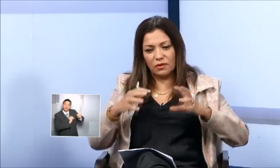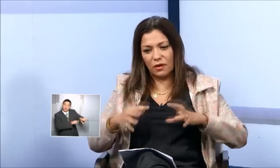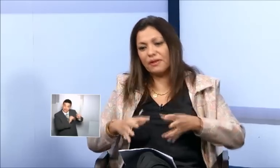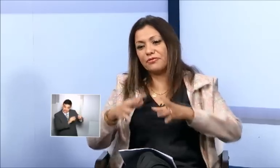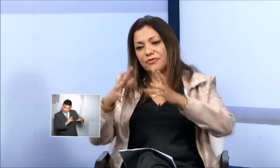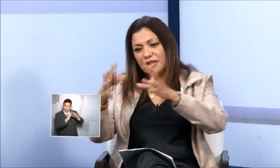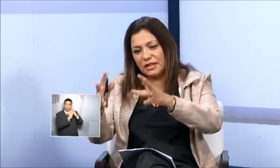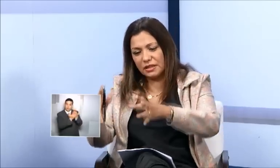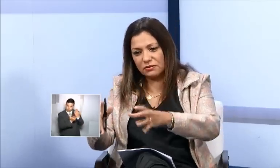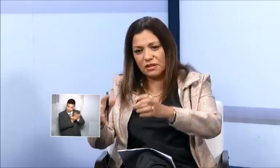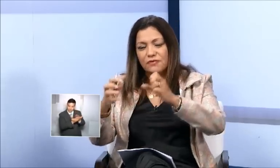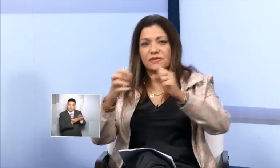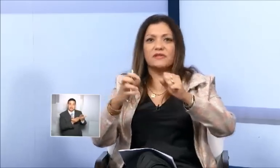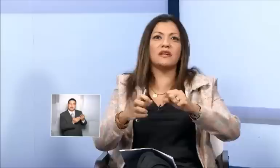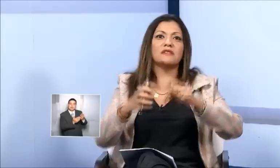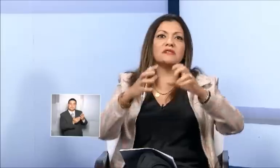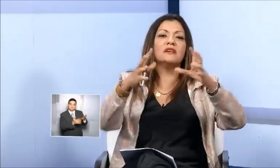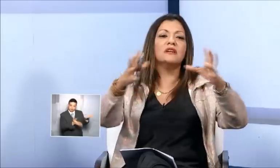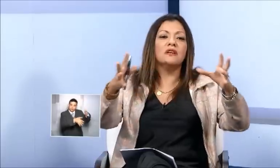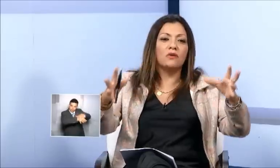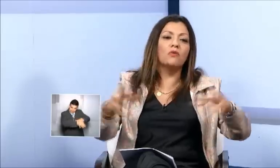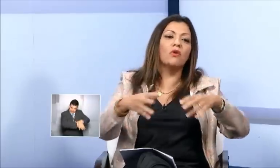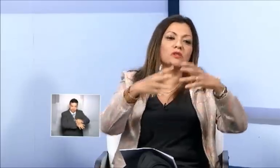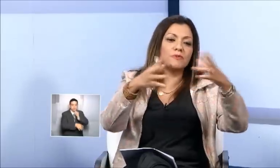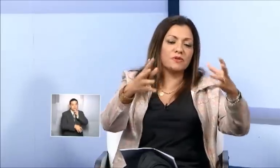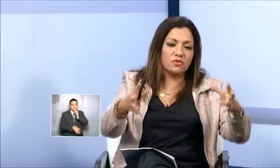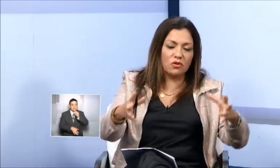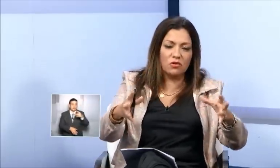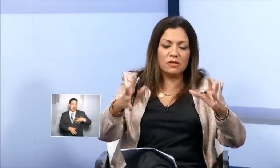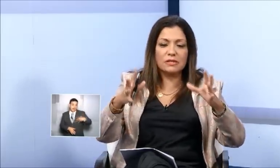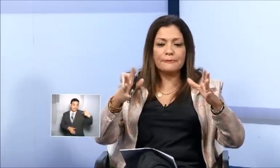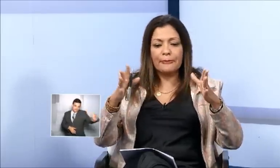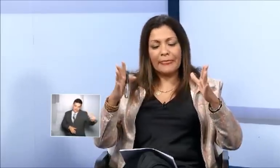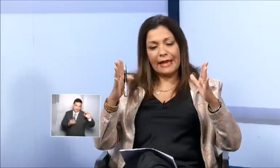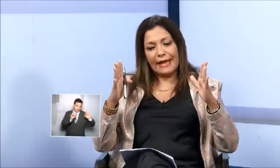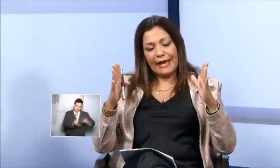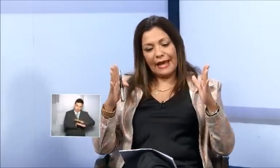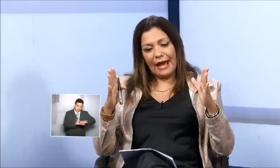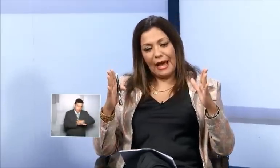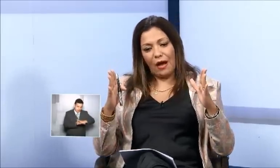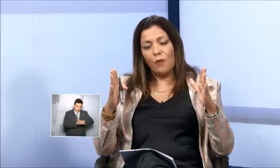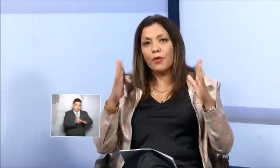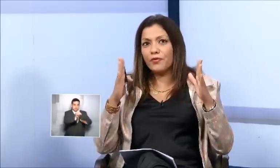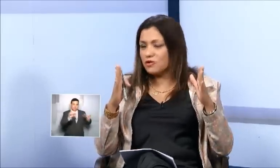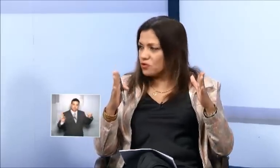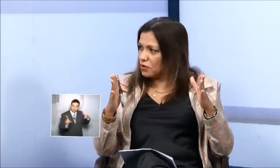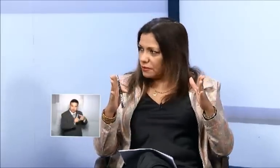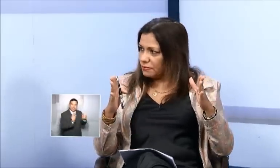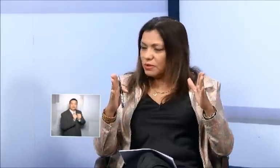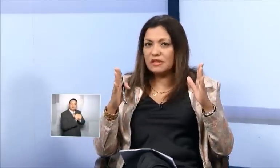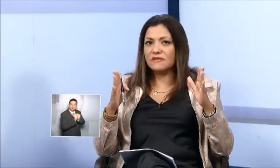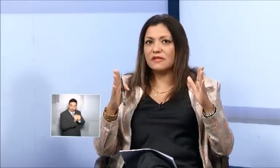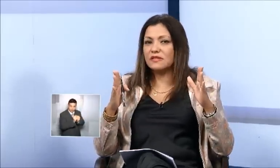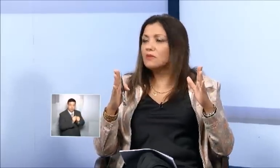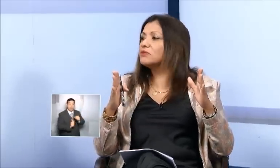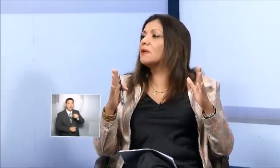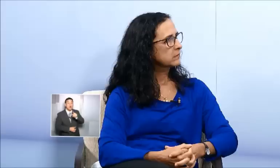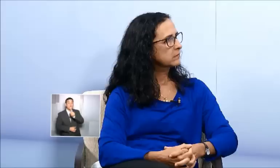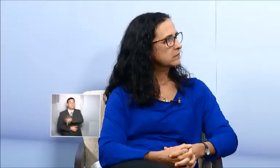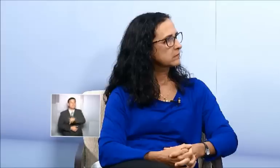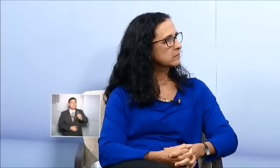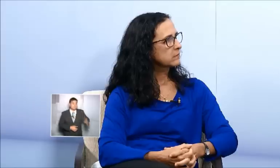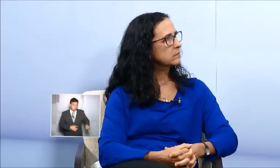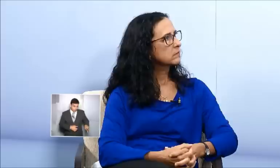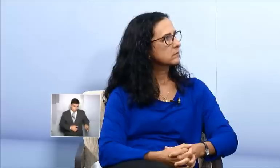estudando com a minha filha, que não tem deficiência, com outras pessoas. O professor, muitas vezes, não tem